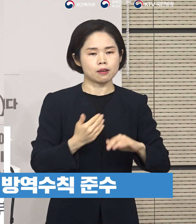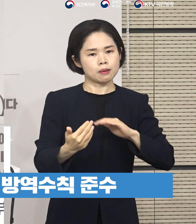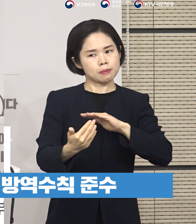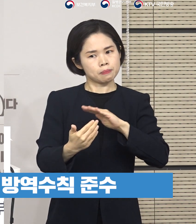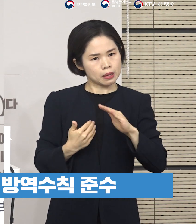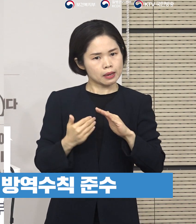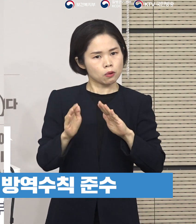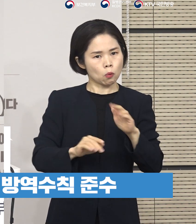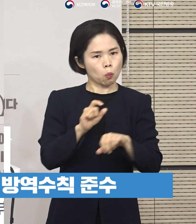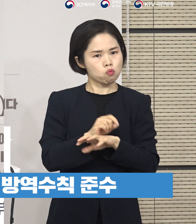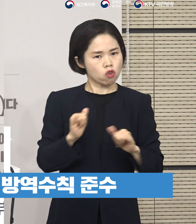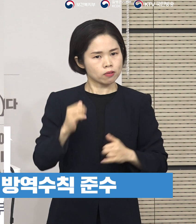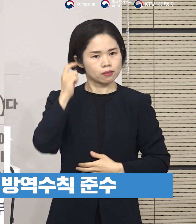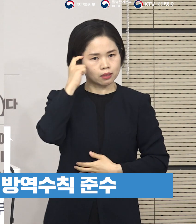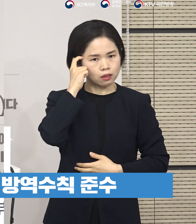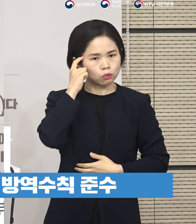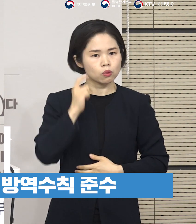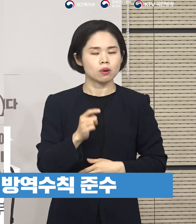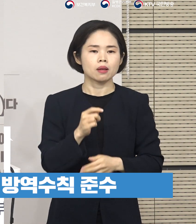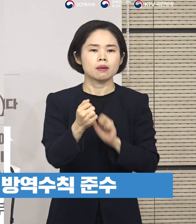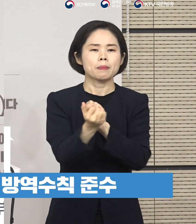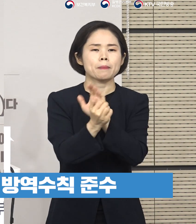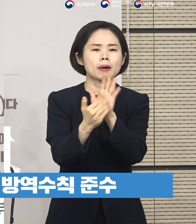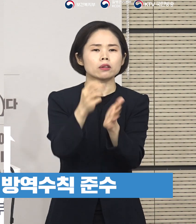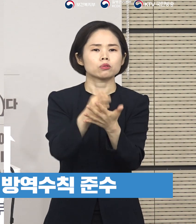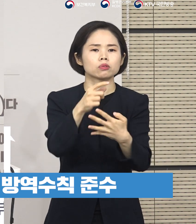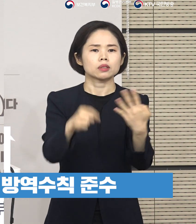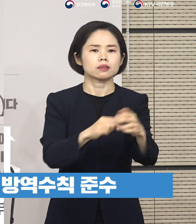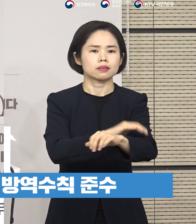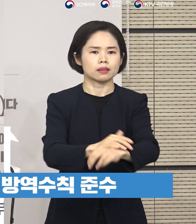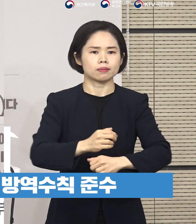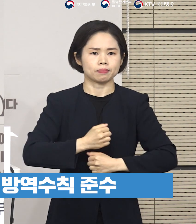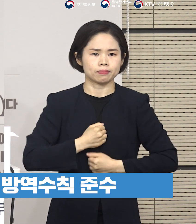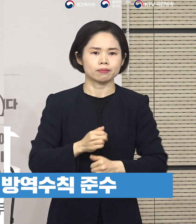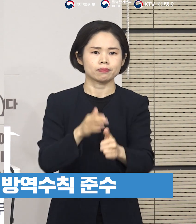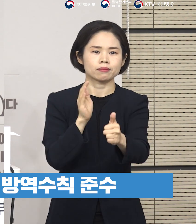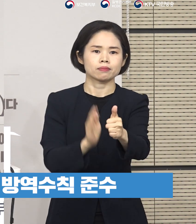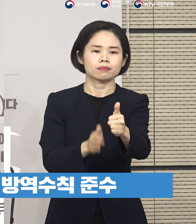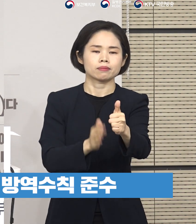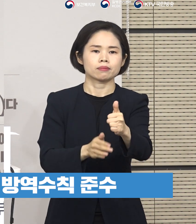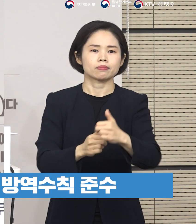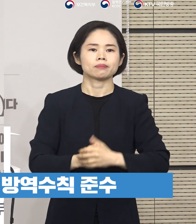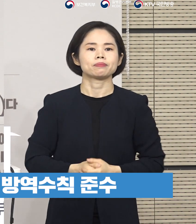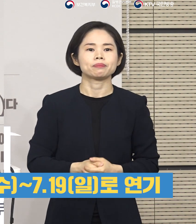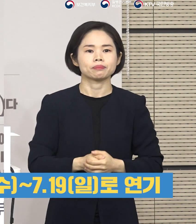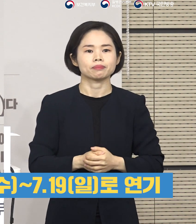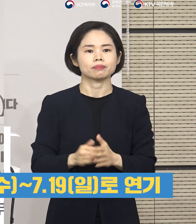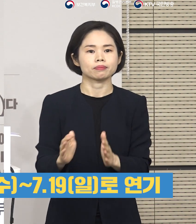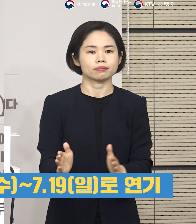가지고 시험 관리인의 방역 조치에 철저히 따라주실 것을 당부드립니다.